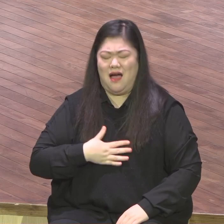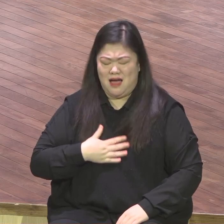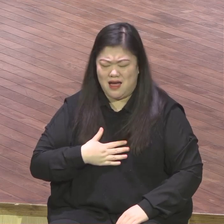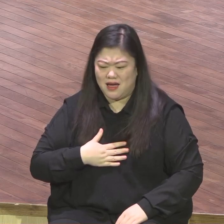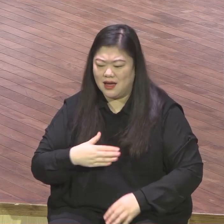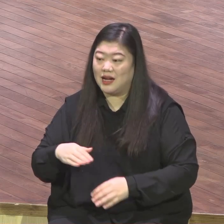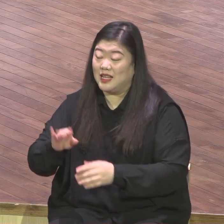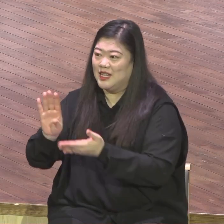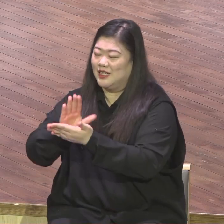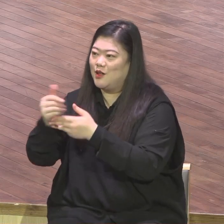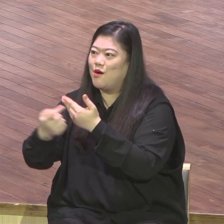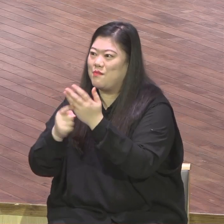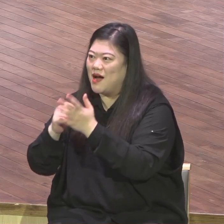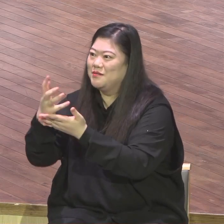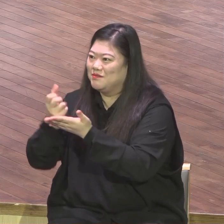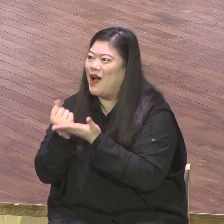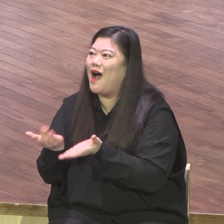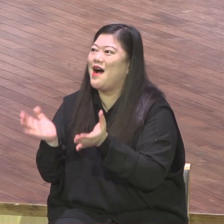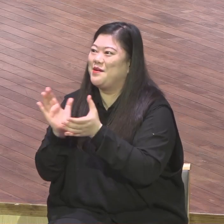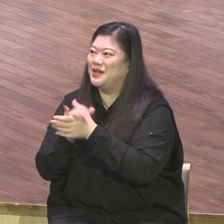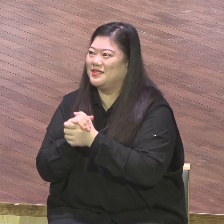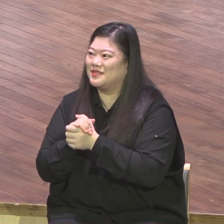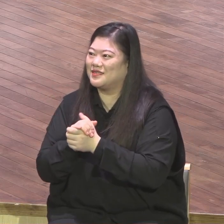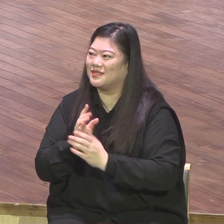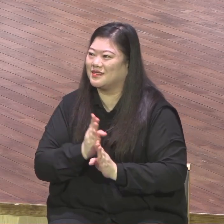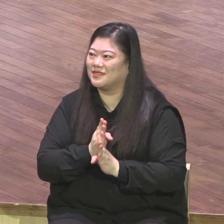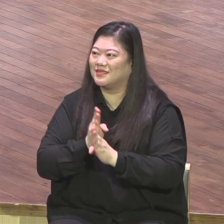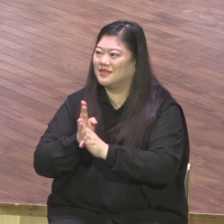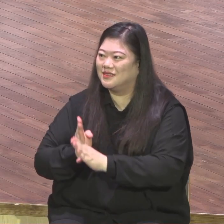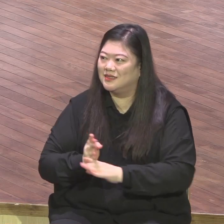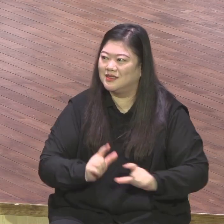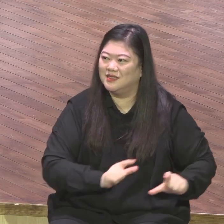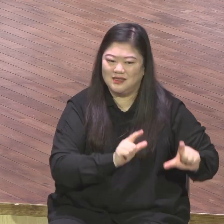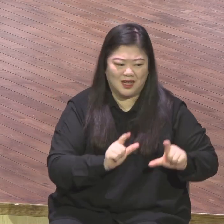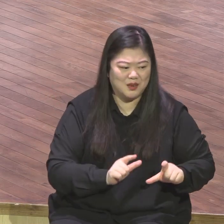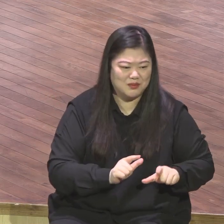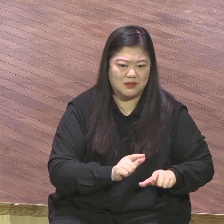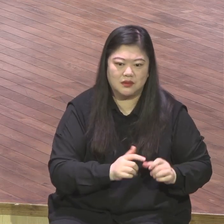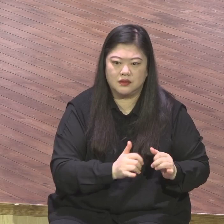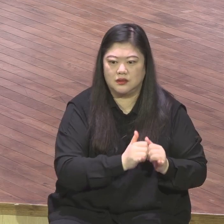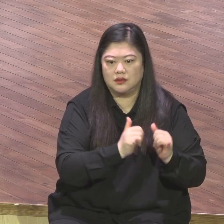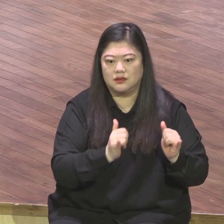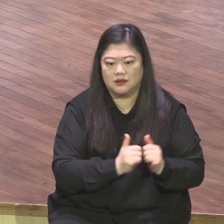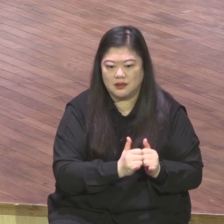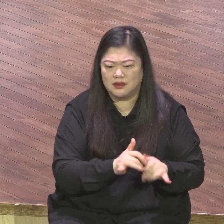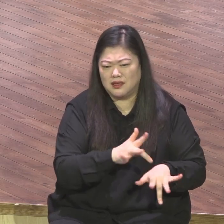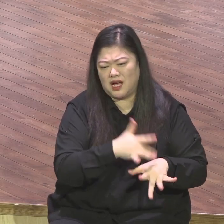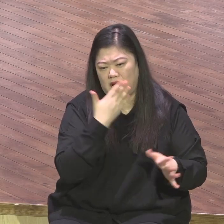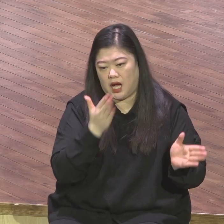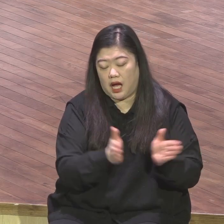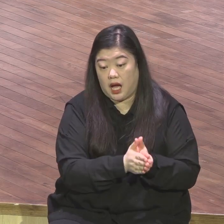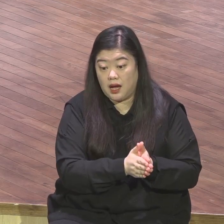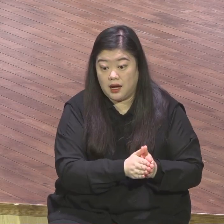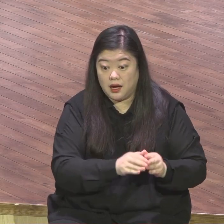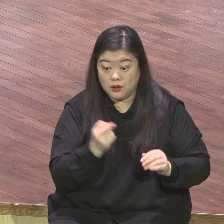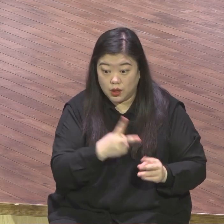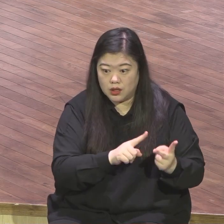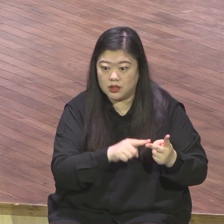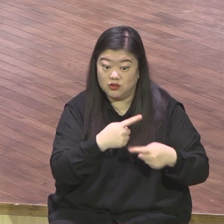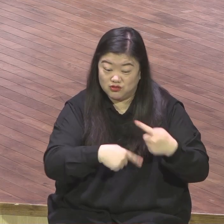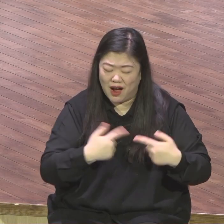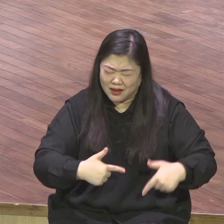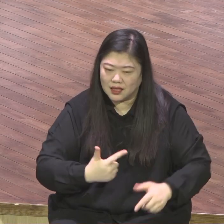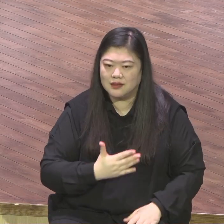자기중심이에요. 자기중심. 이게 막 이미 각인 뿌리 체질화되어 있어. 자기중심. 나. 이게 체질화되어